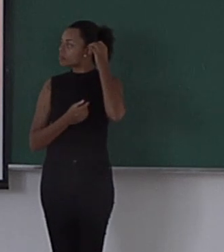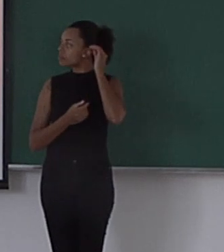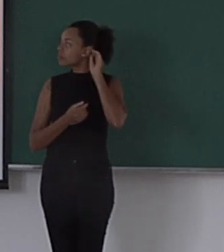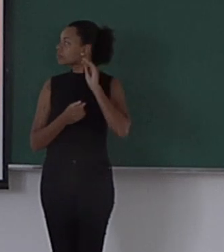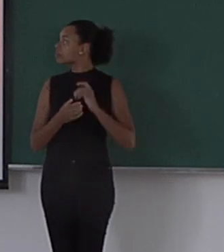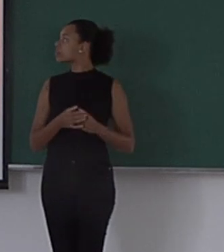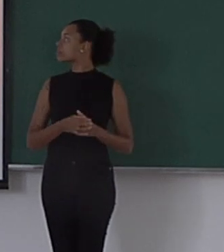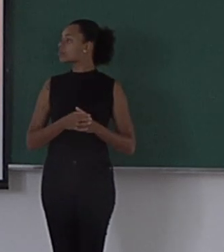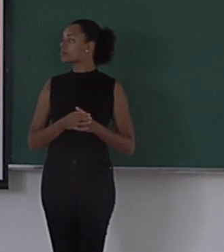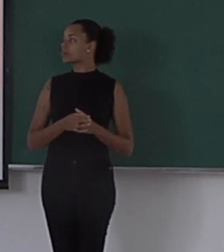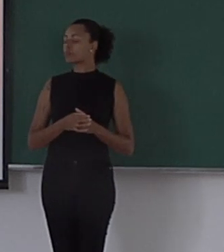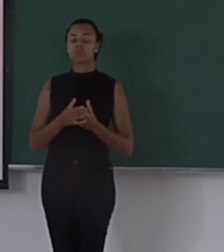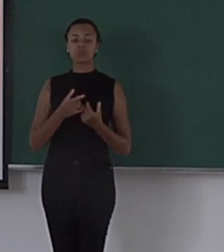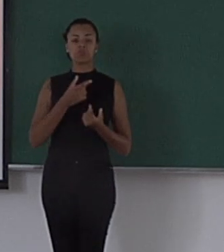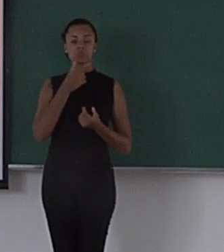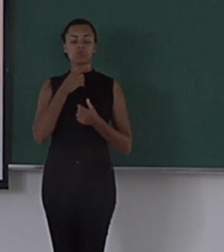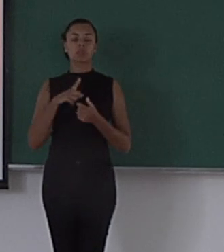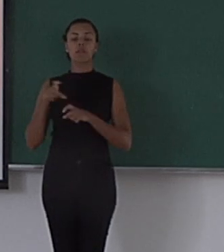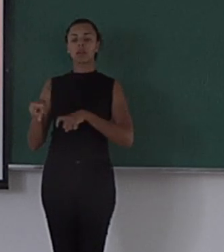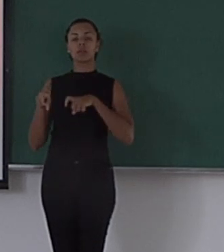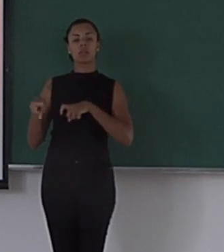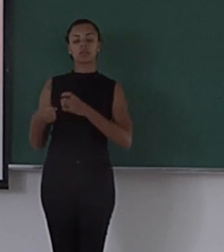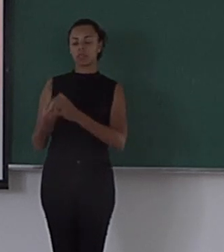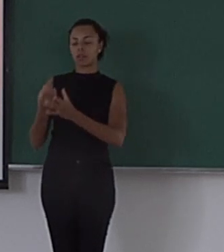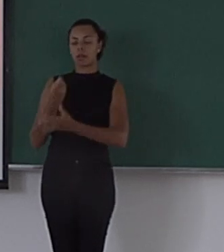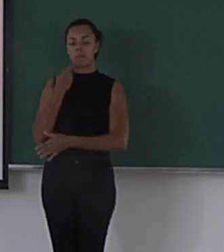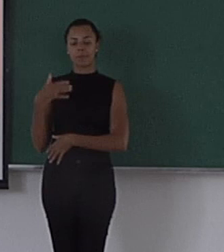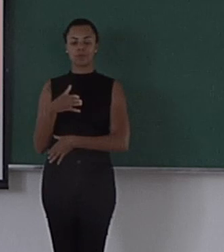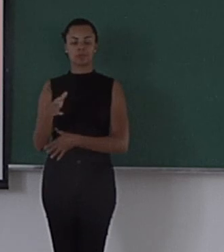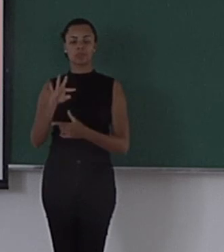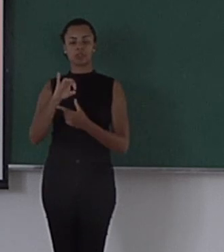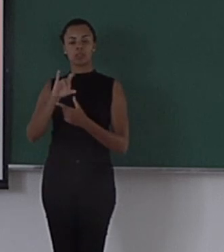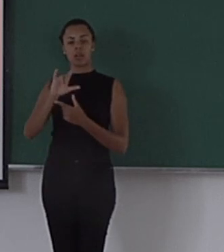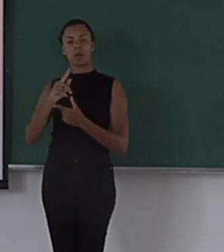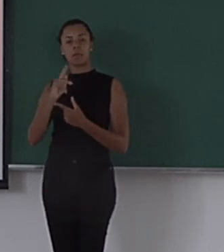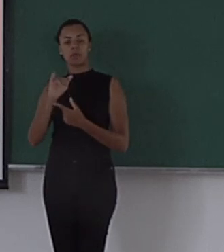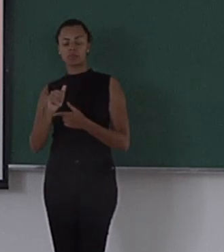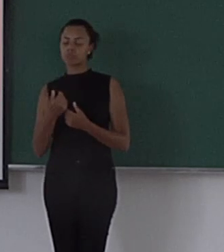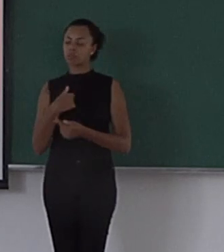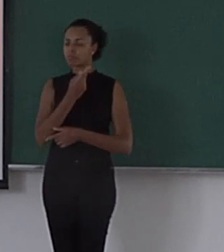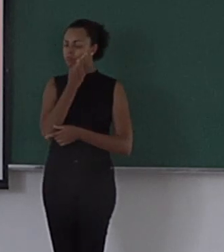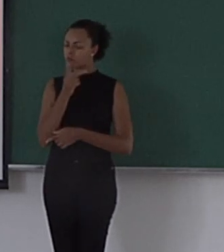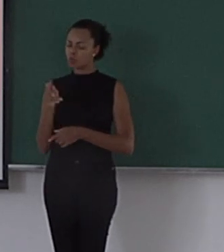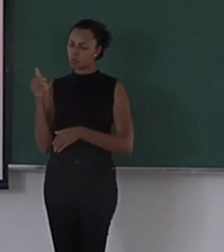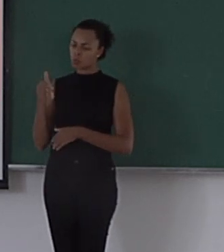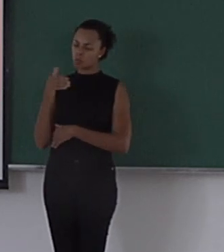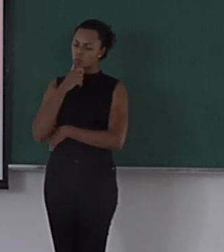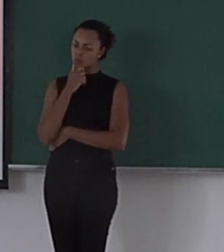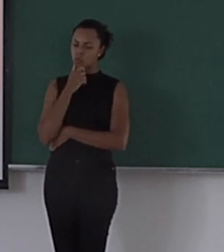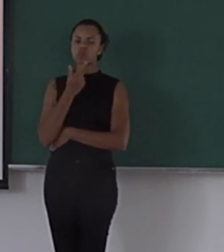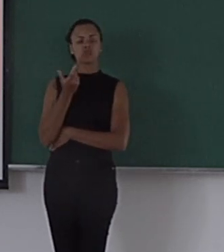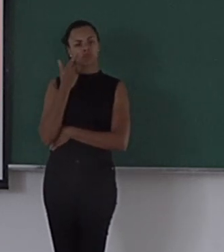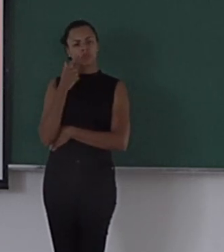tem uma fazenda de criação de tilápia. Né? Então, um outro amigo lá visitando ele falou, eles